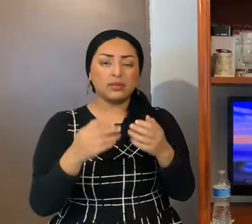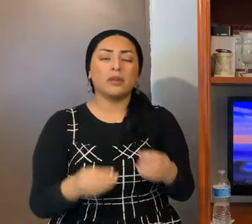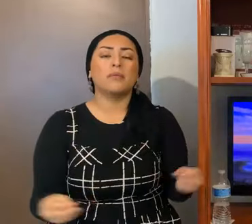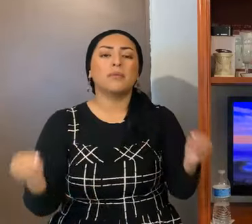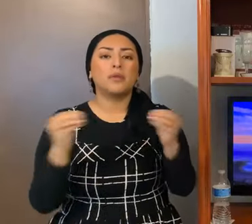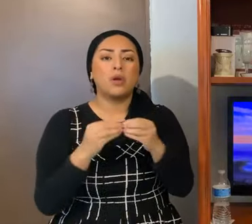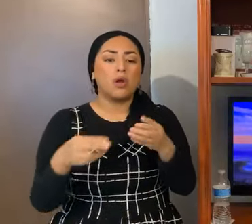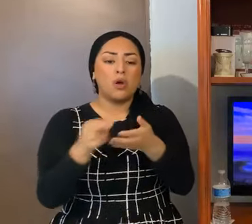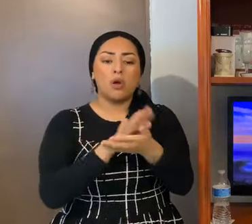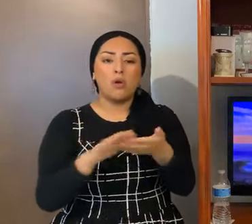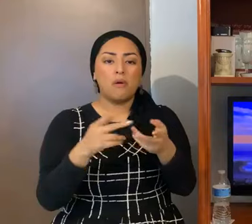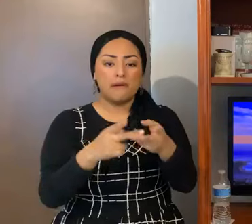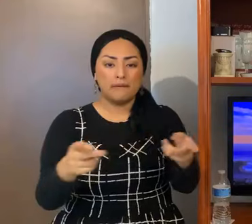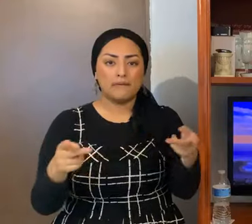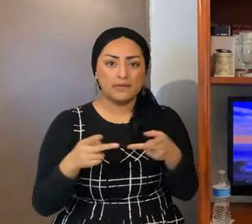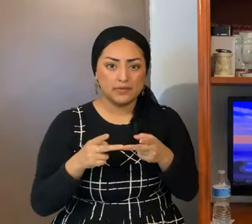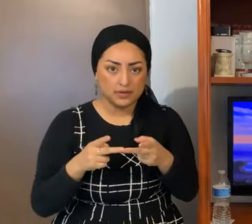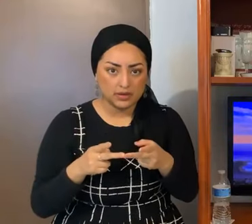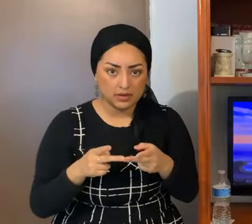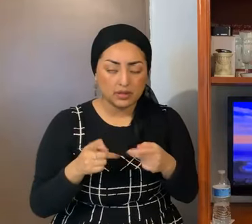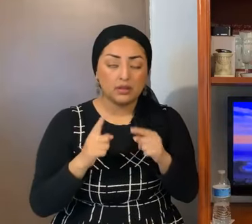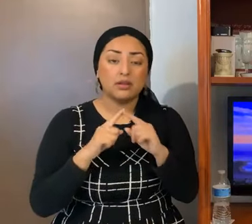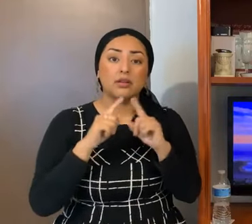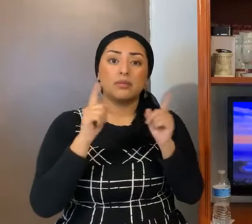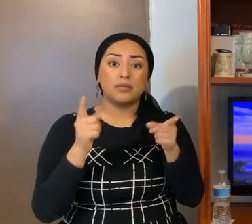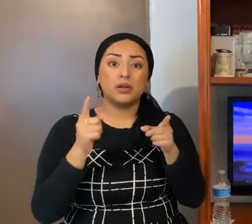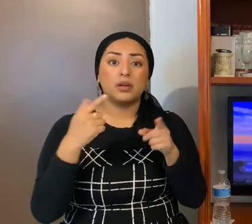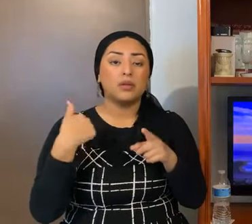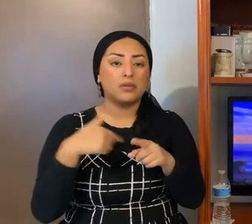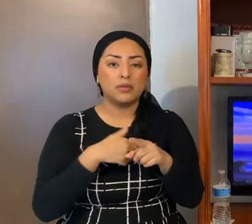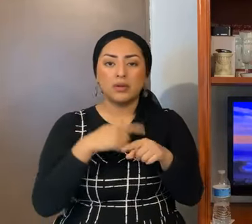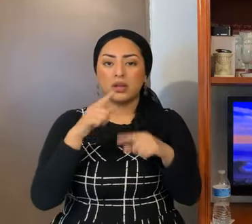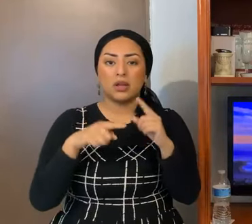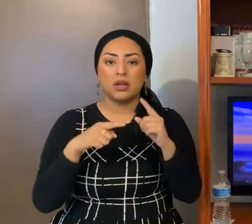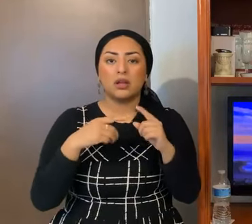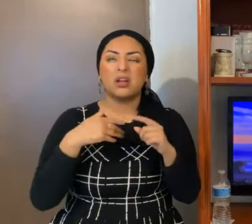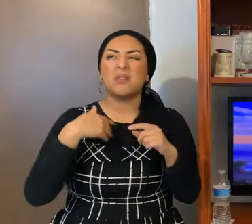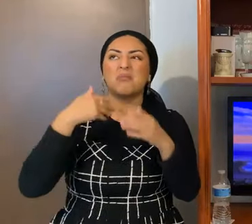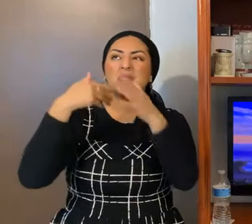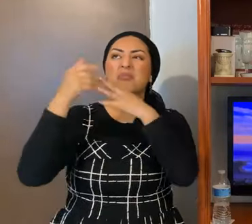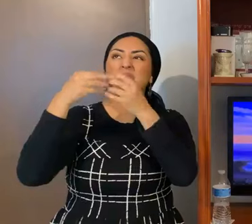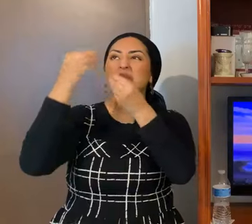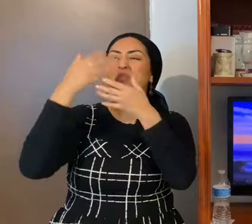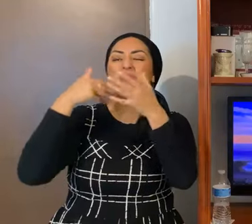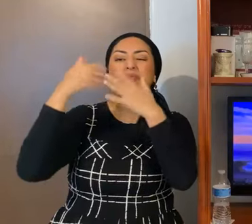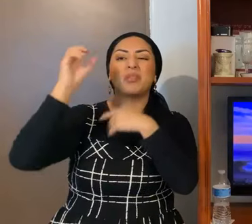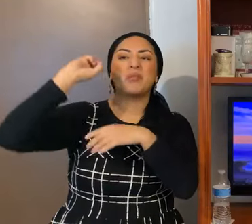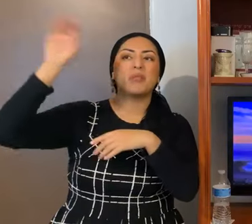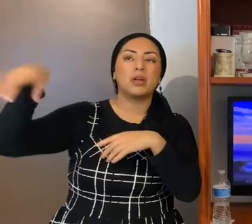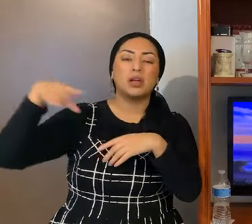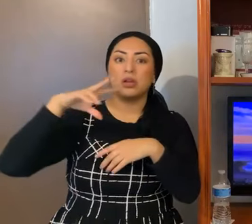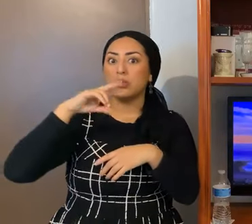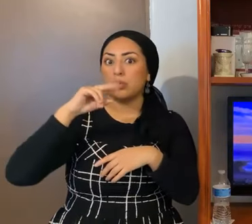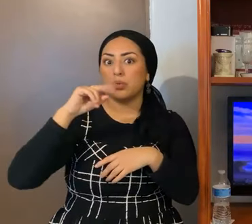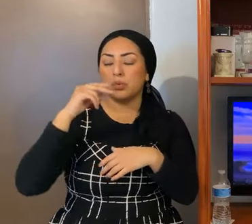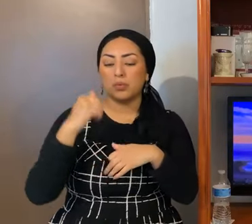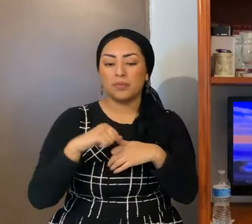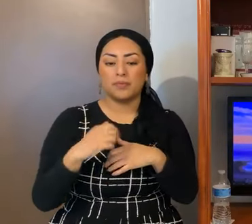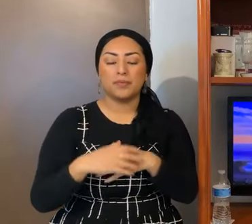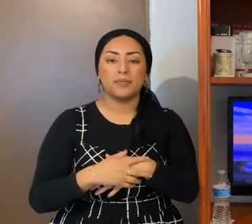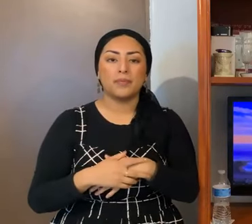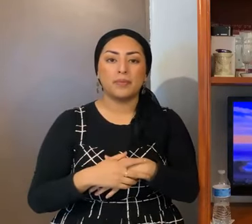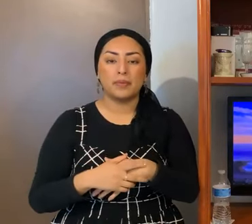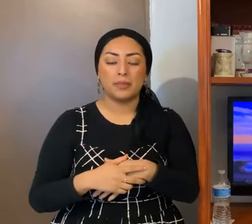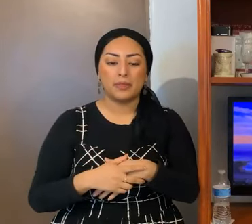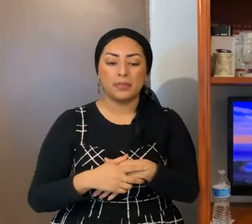Kadosh Kadoshim, al lugar más santo, pero no podemos ser irreverentes, porque recuerden lo que pasó a Nadab y Abiú. Esto es